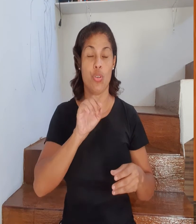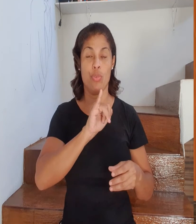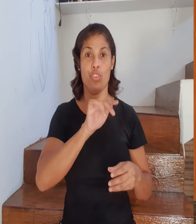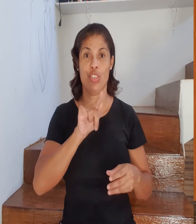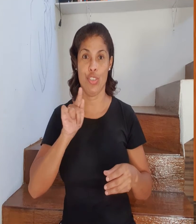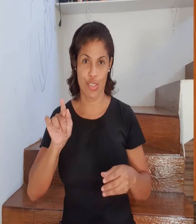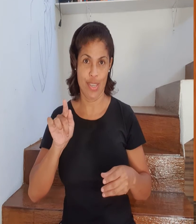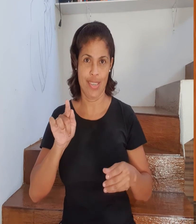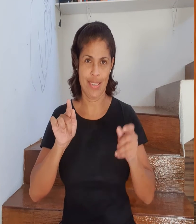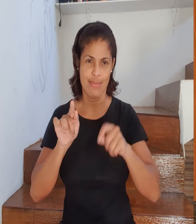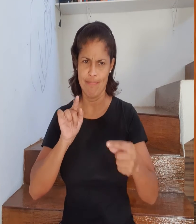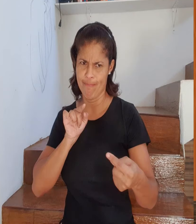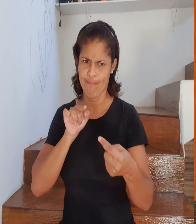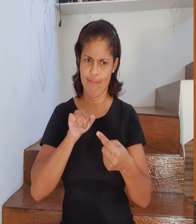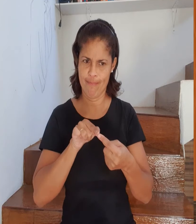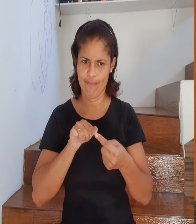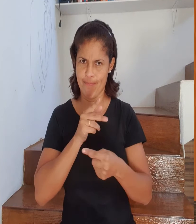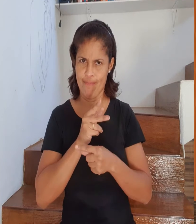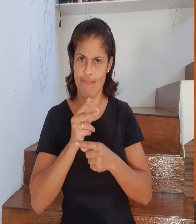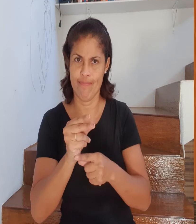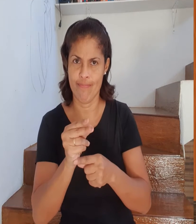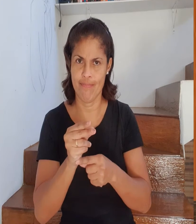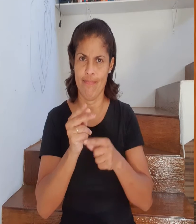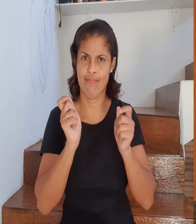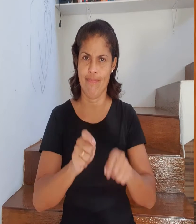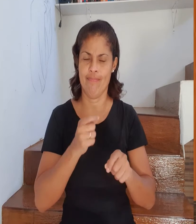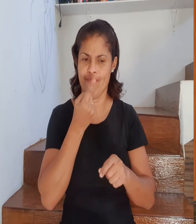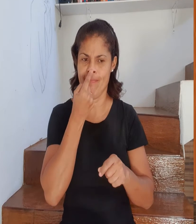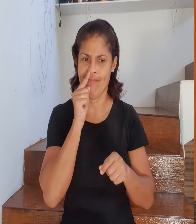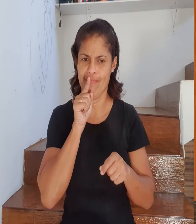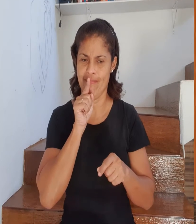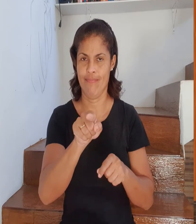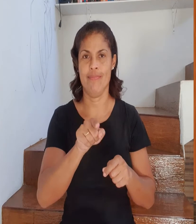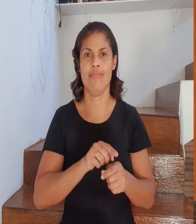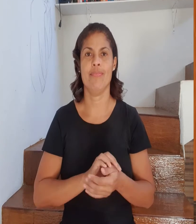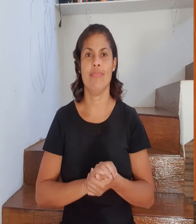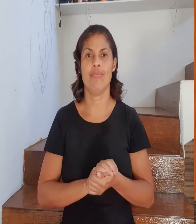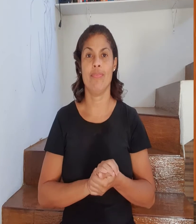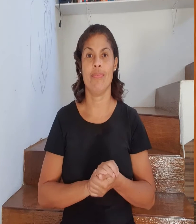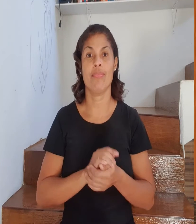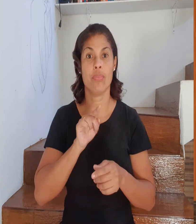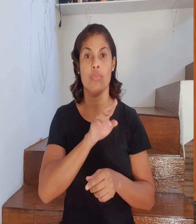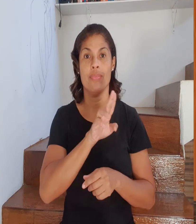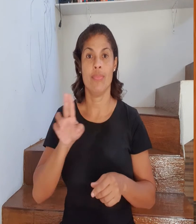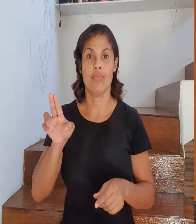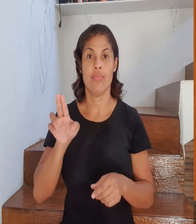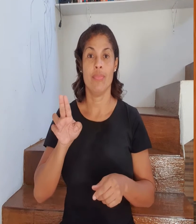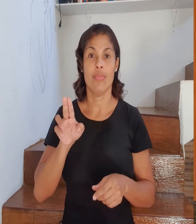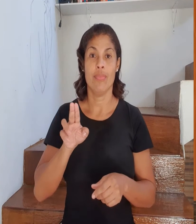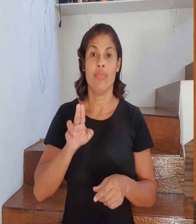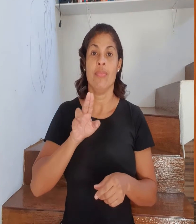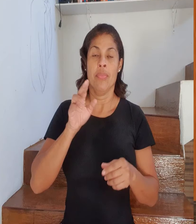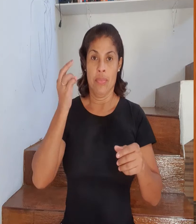anticorpos da classe IgG, que são específicos e apresentam alta afinidade pelo antígeno. A isso